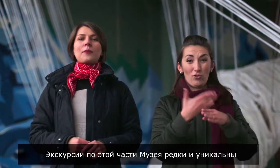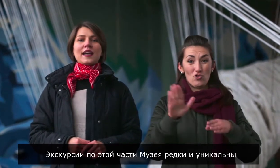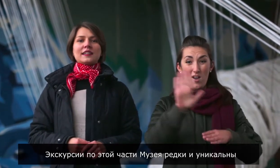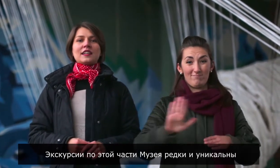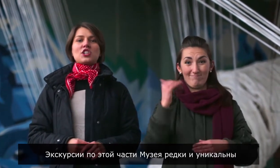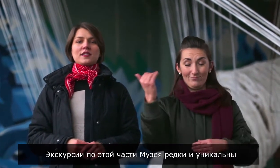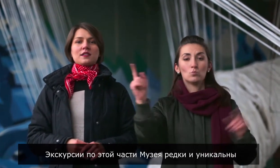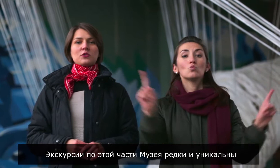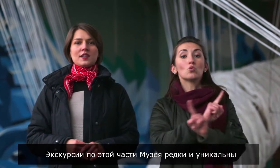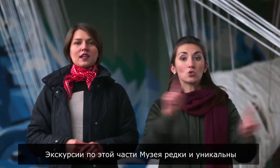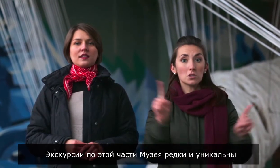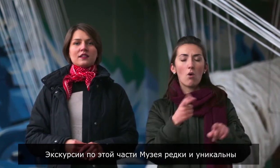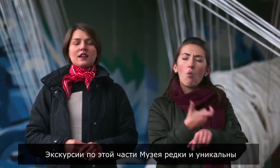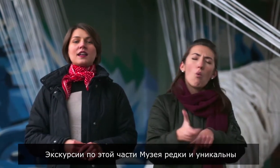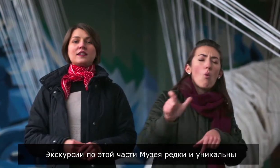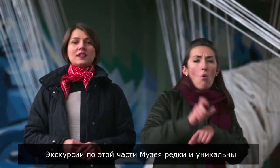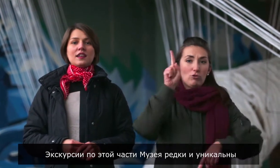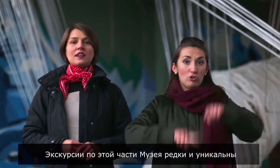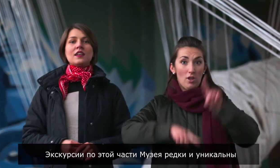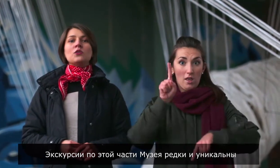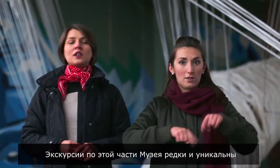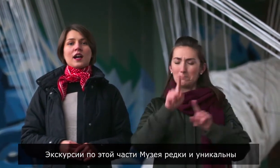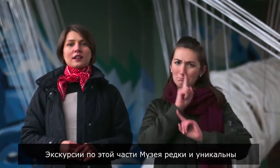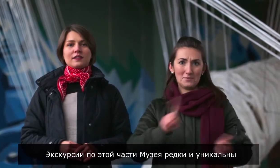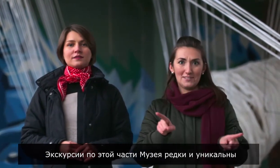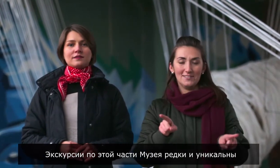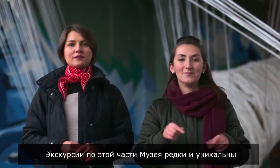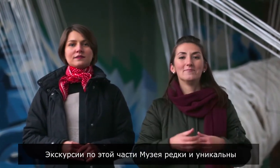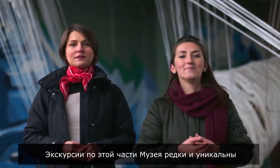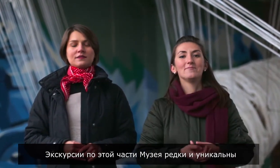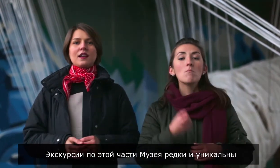Экскурсии по этой части музея редки и уникальны.